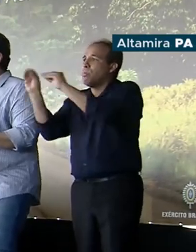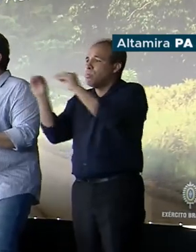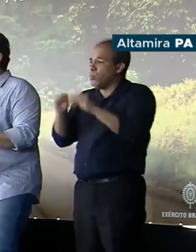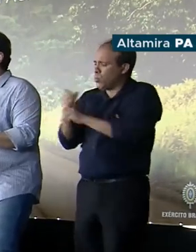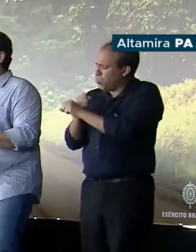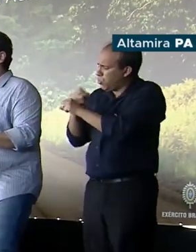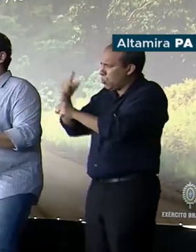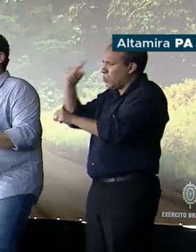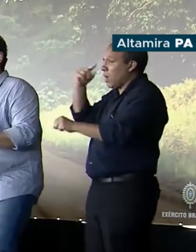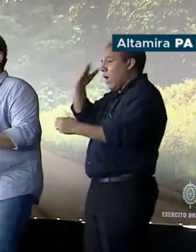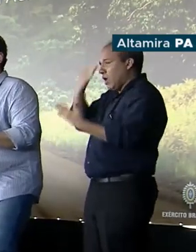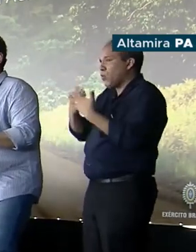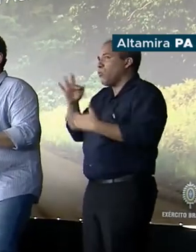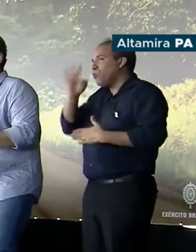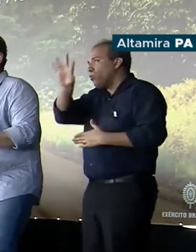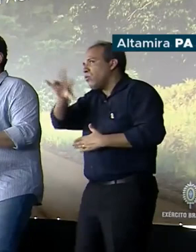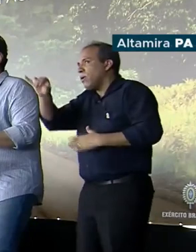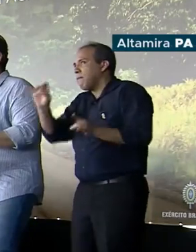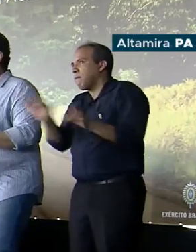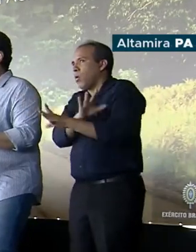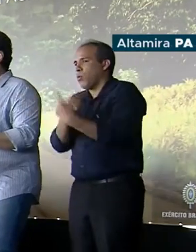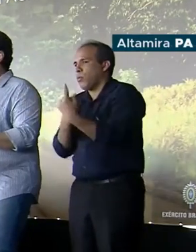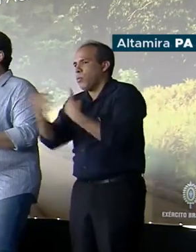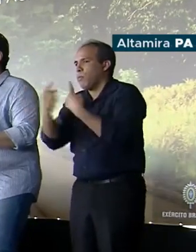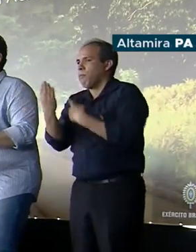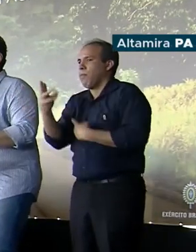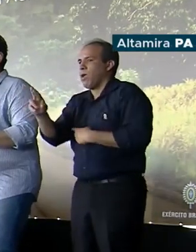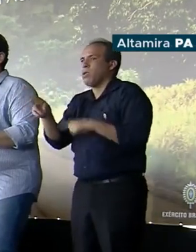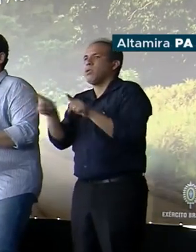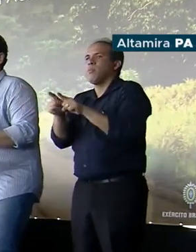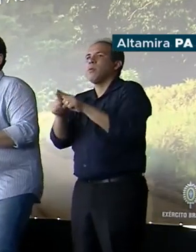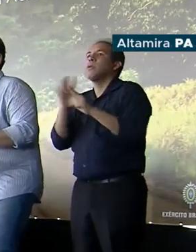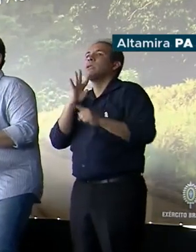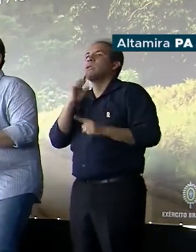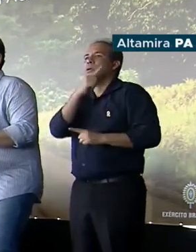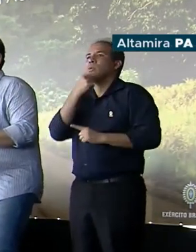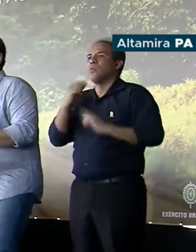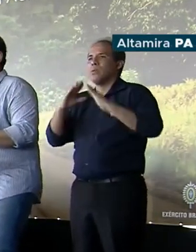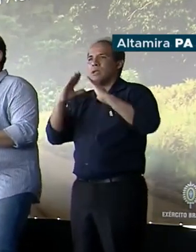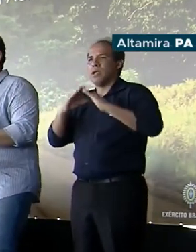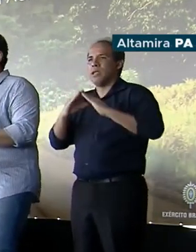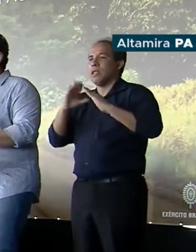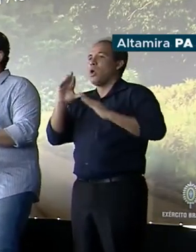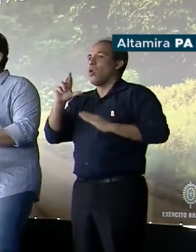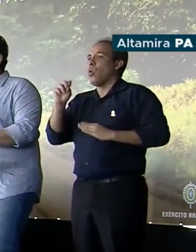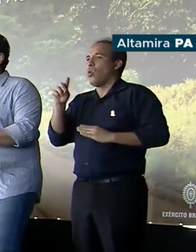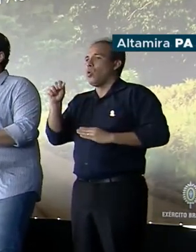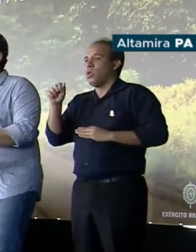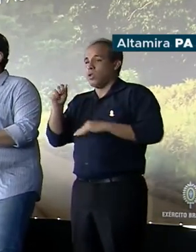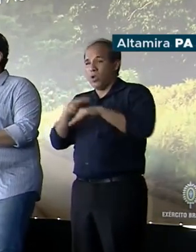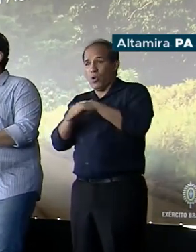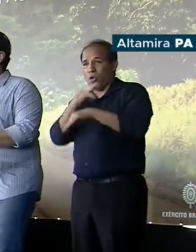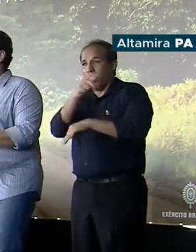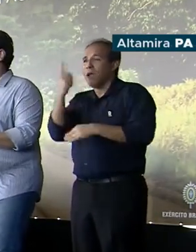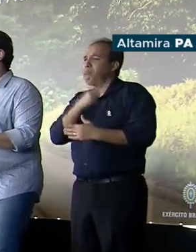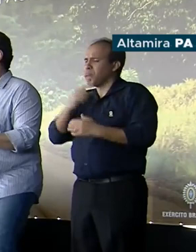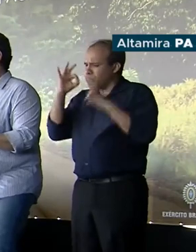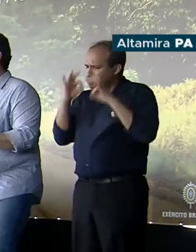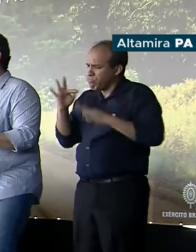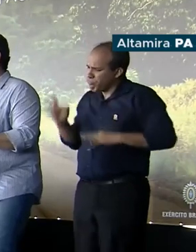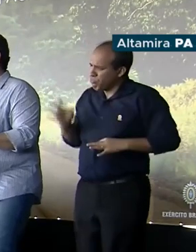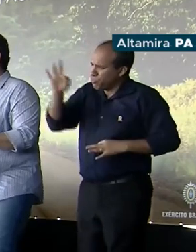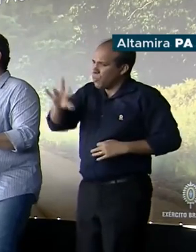que acreditaram que a BR ia sair, como o senhor da Casa Roxa, que acreditou um dia que a BR ia